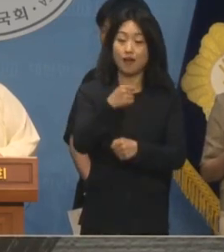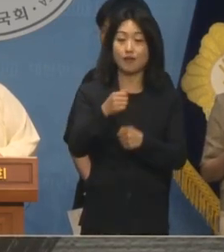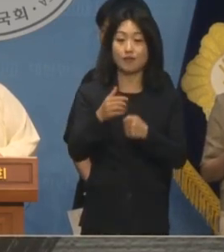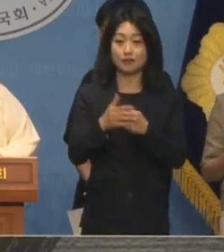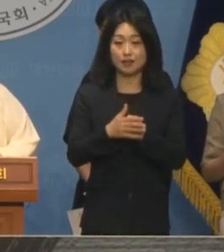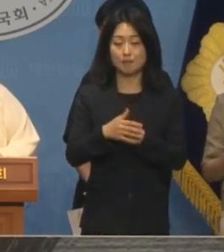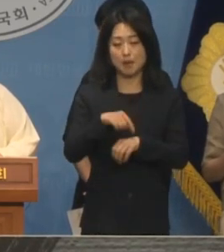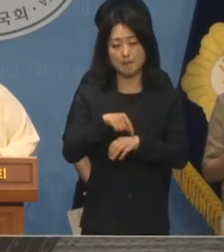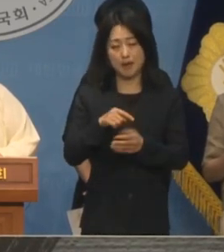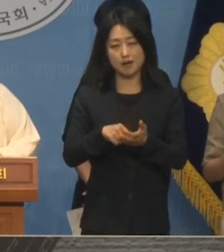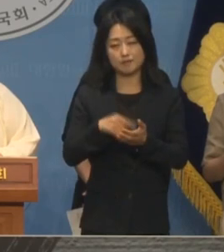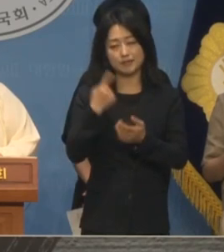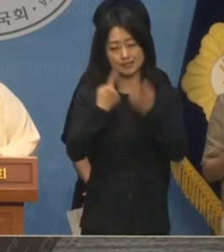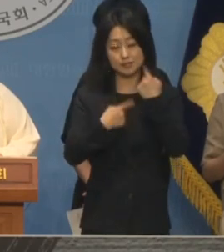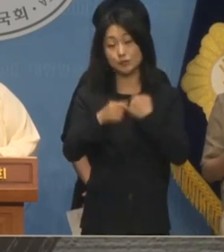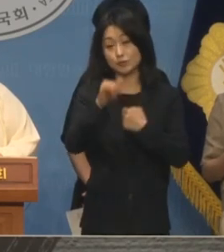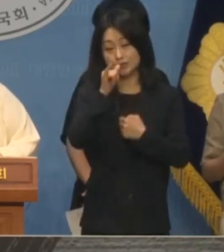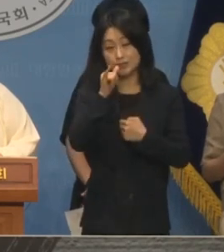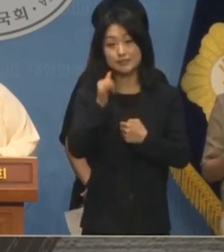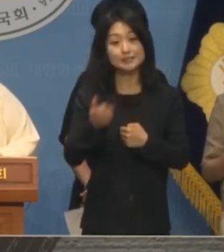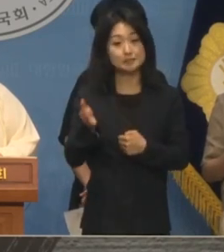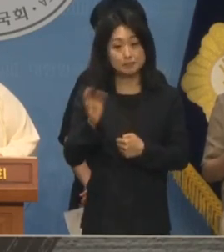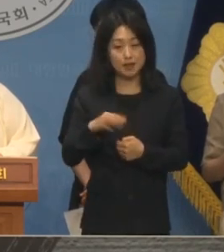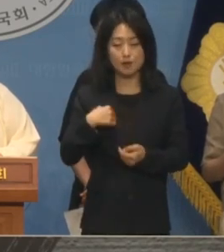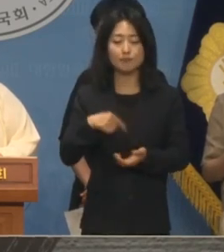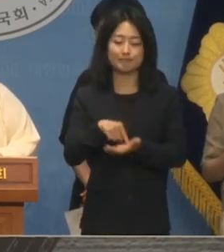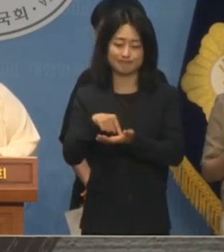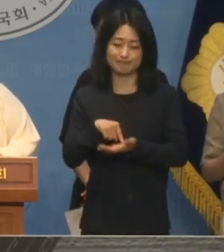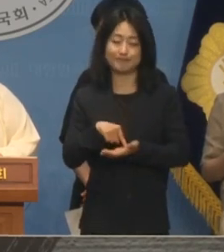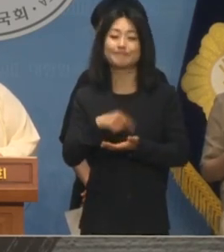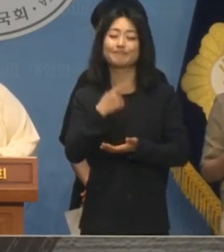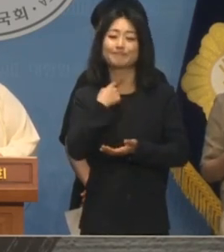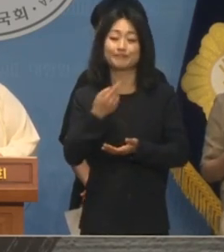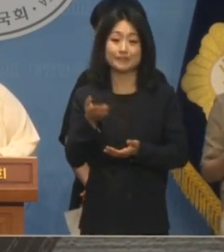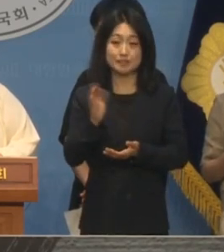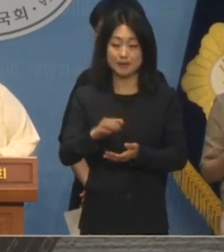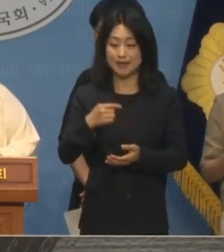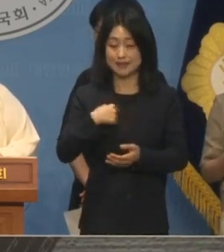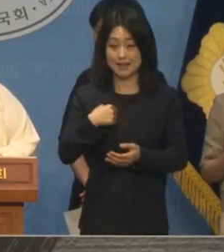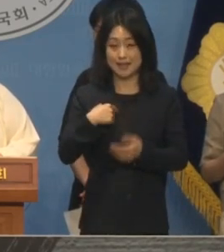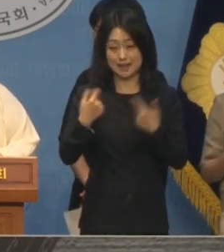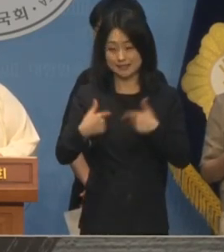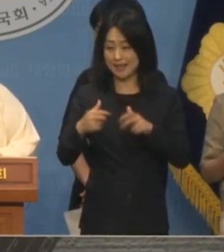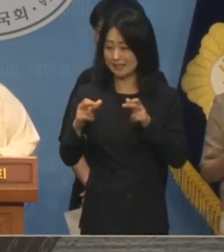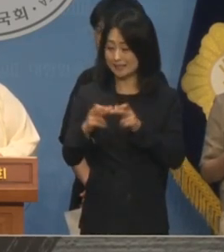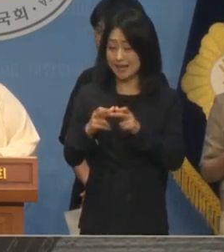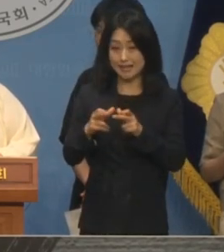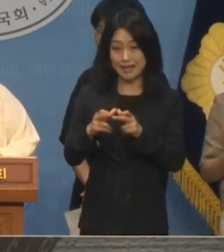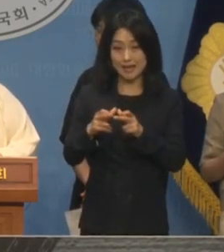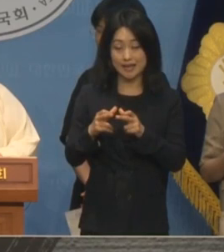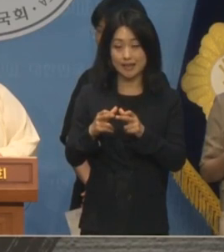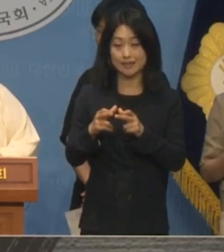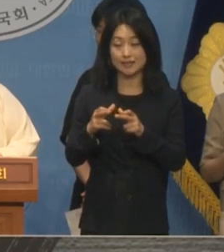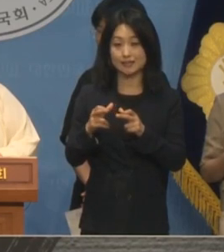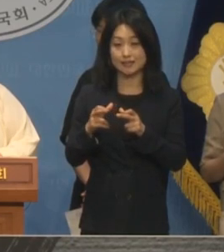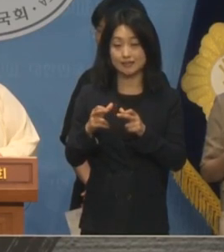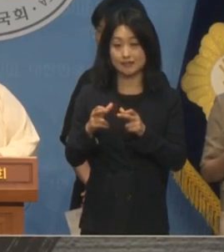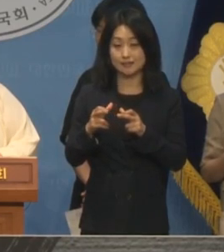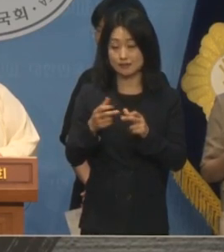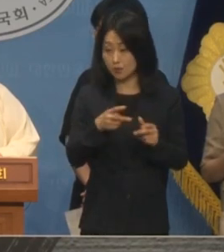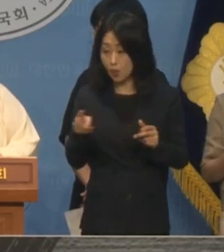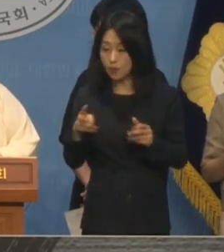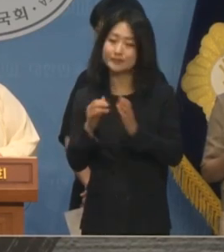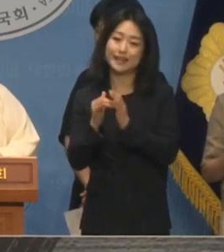많이 아팠습니다. 그래서도 내 곁에는 장애인도 사람이